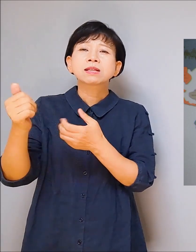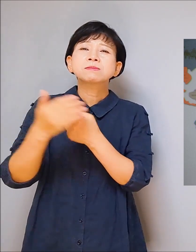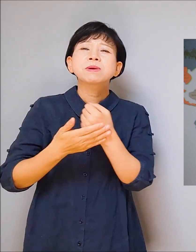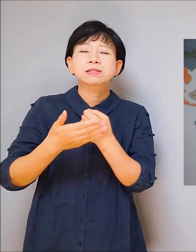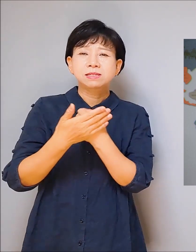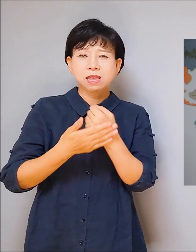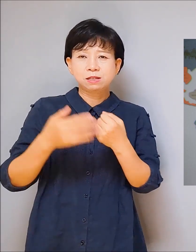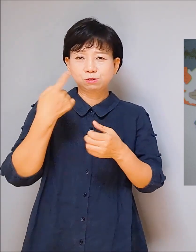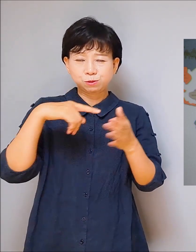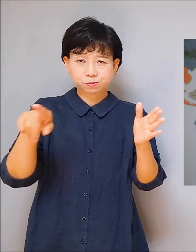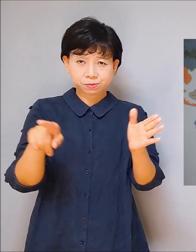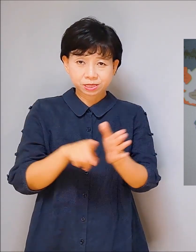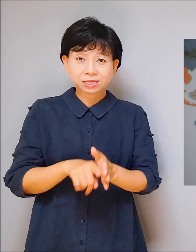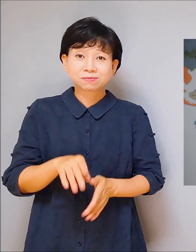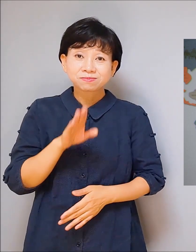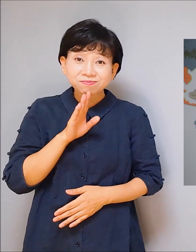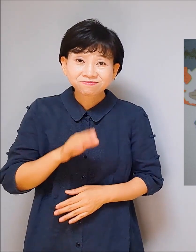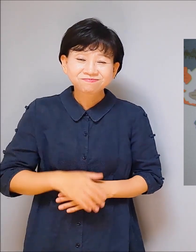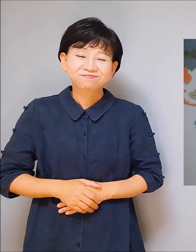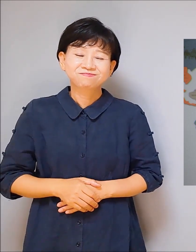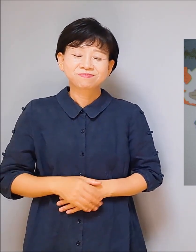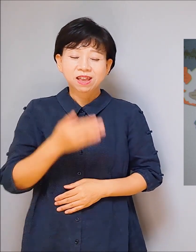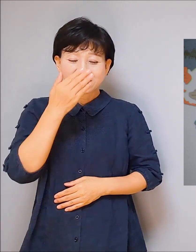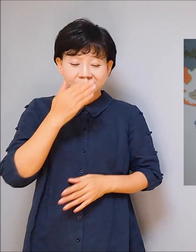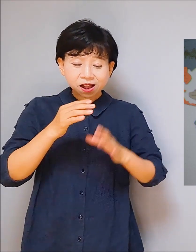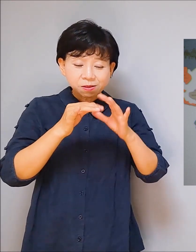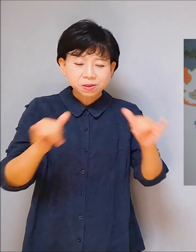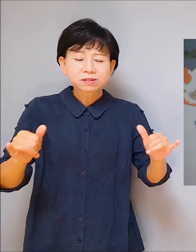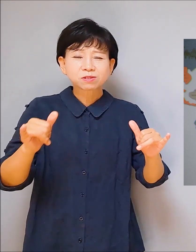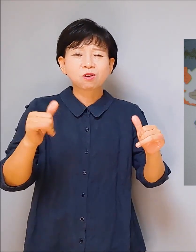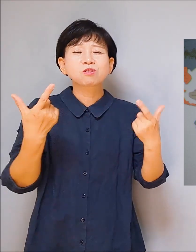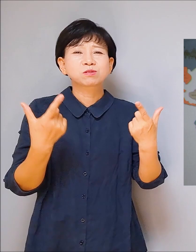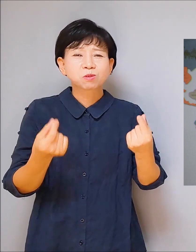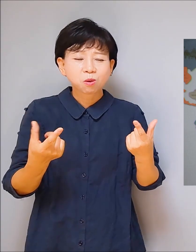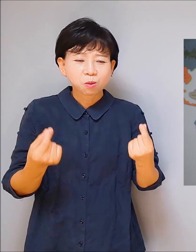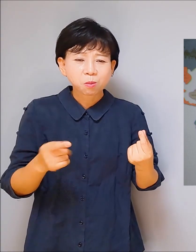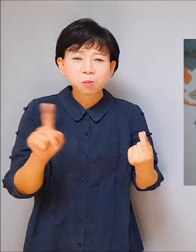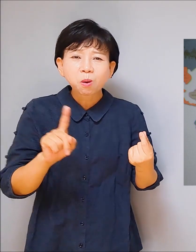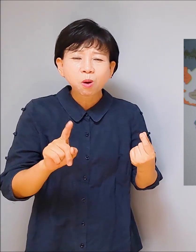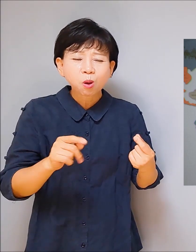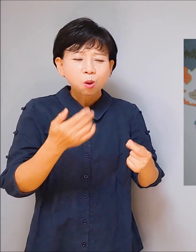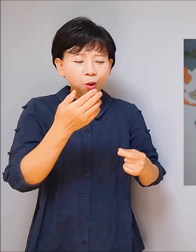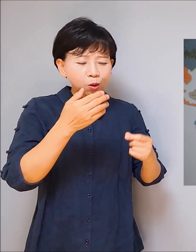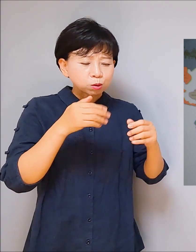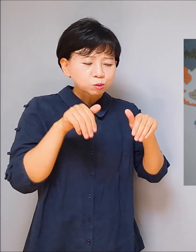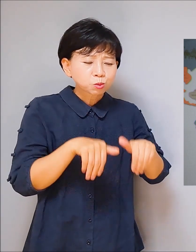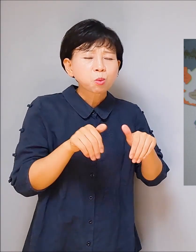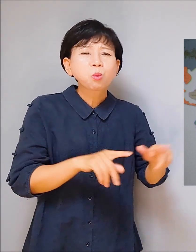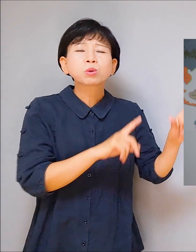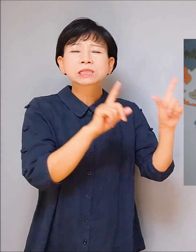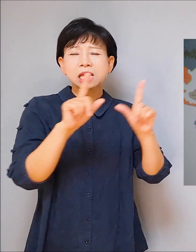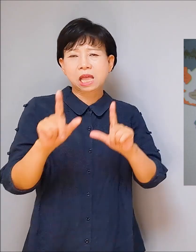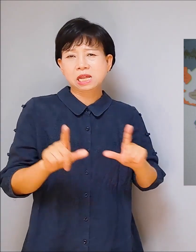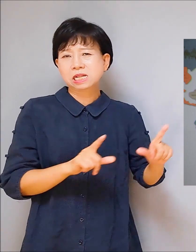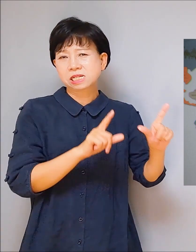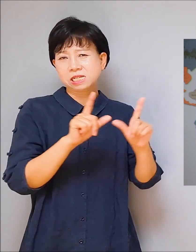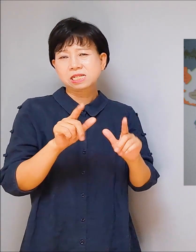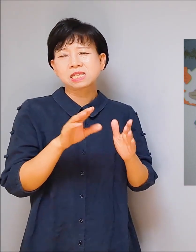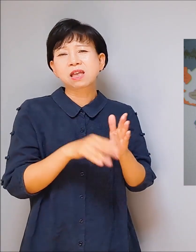믿습니다. 그렇죠? 이스라엘 백성들처럼 종살이 하던 어떤 달도 있을 수